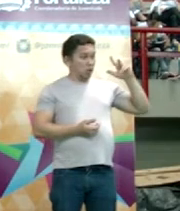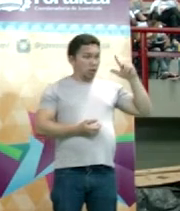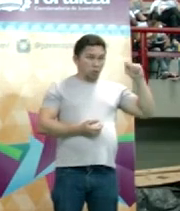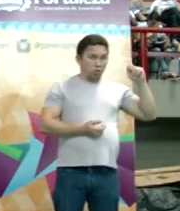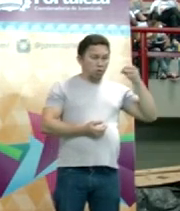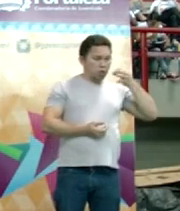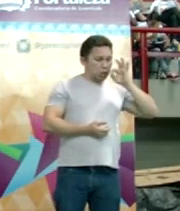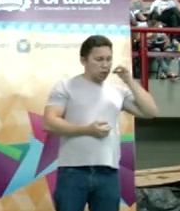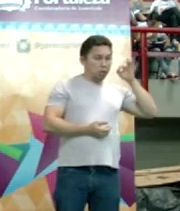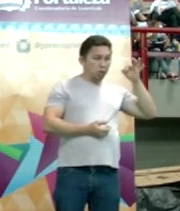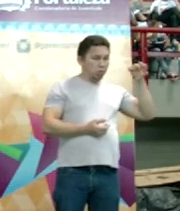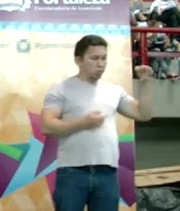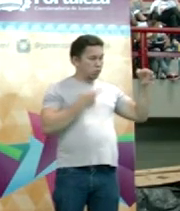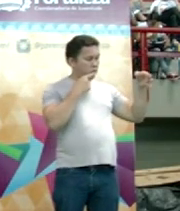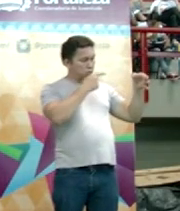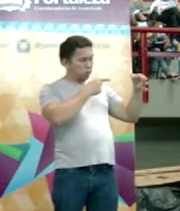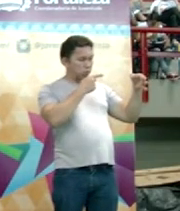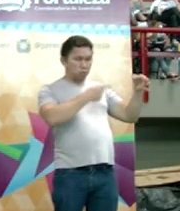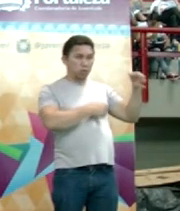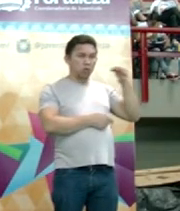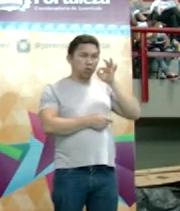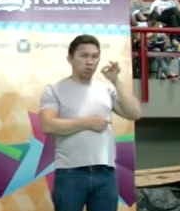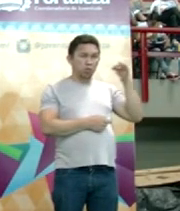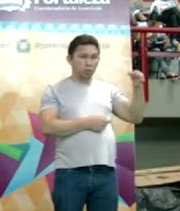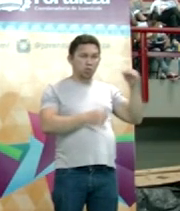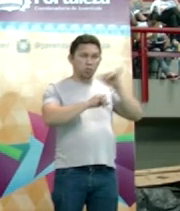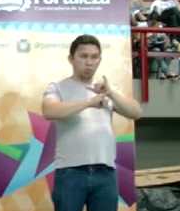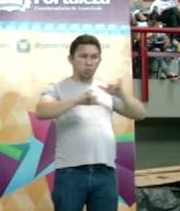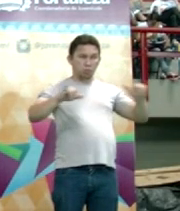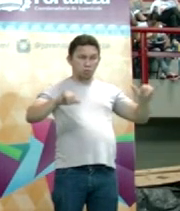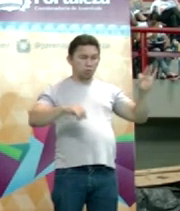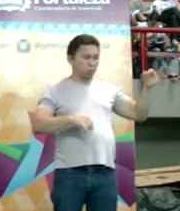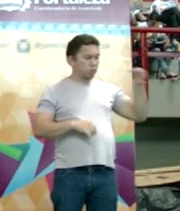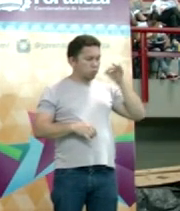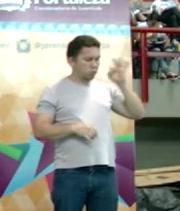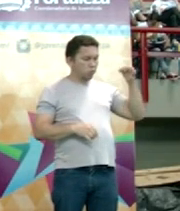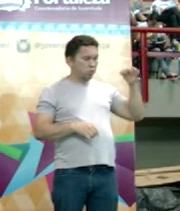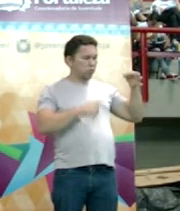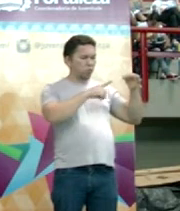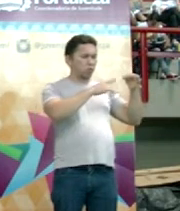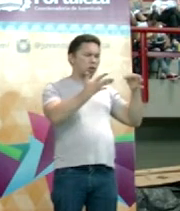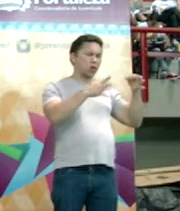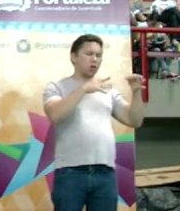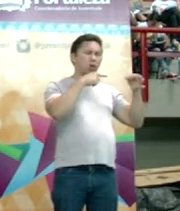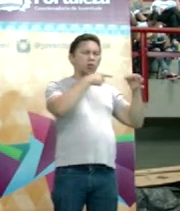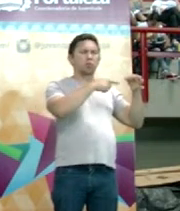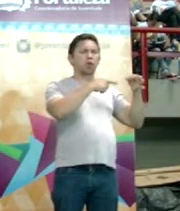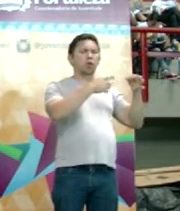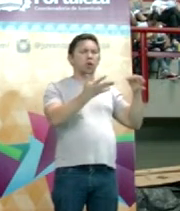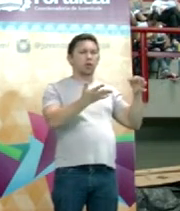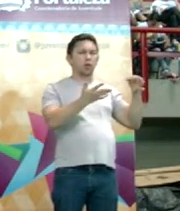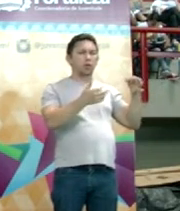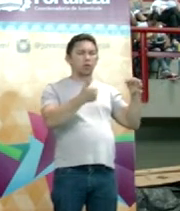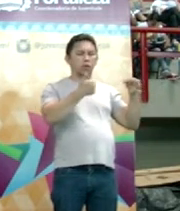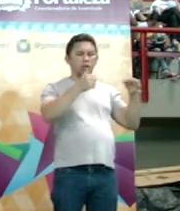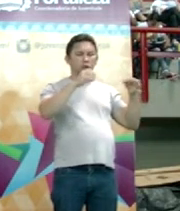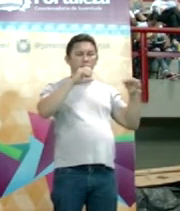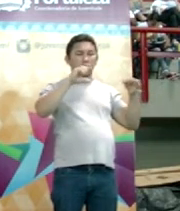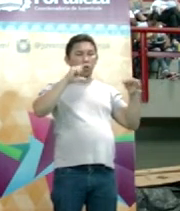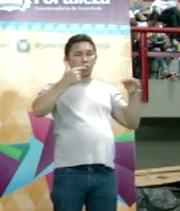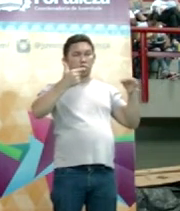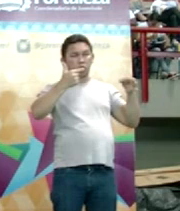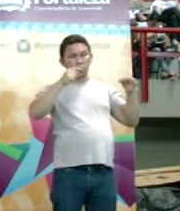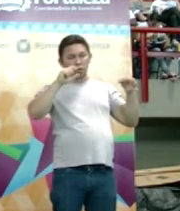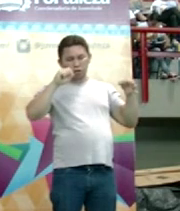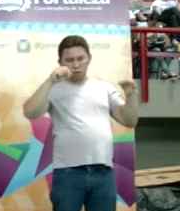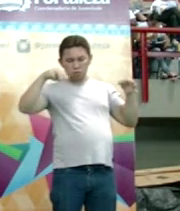Considere que a xícara citada na notícia seja equivalente aproximadamente a